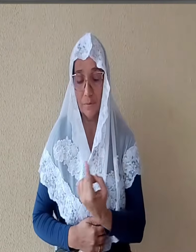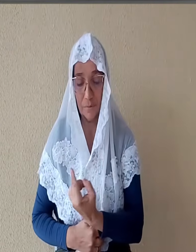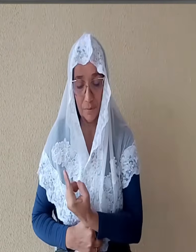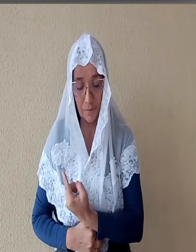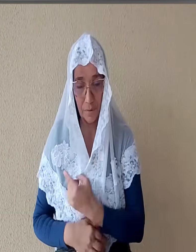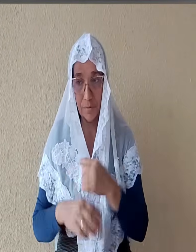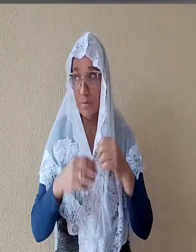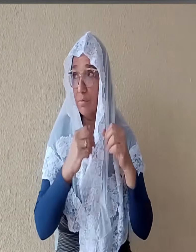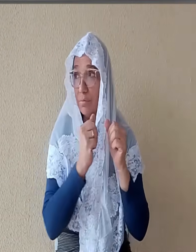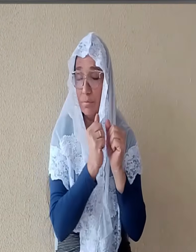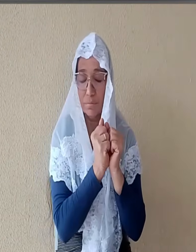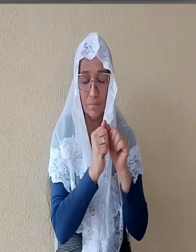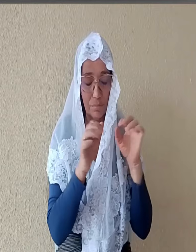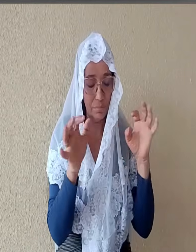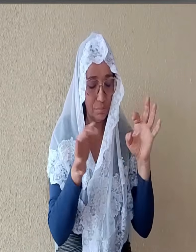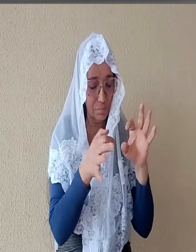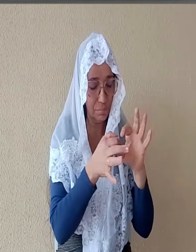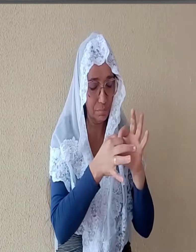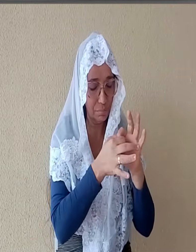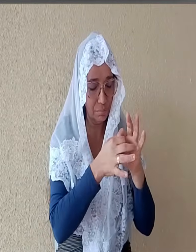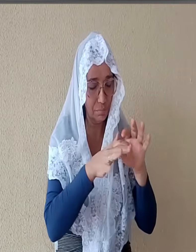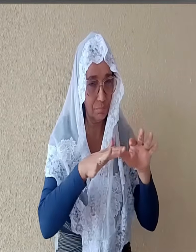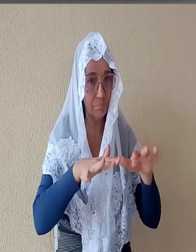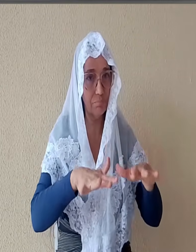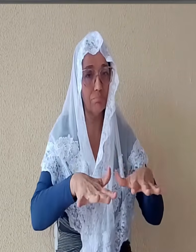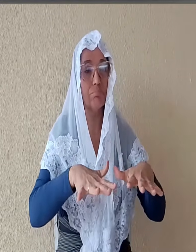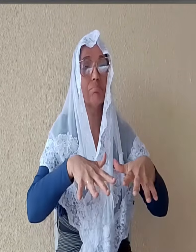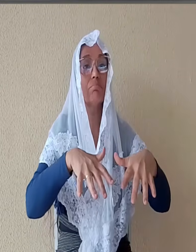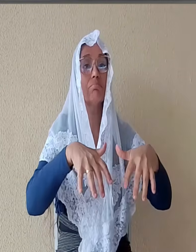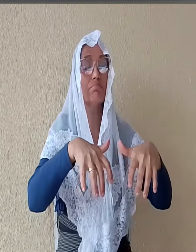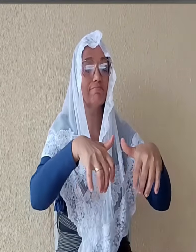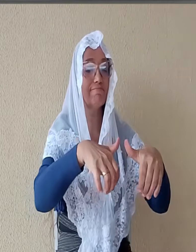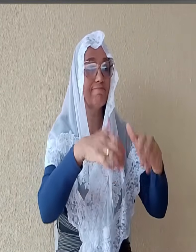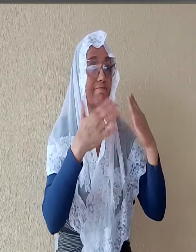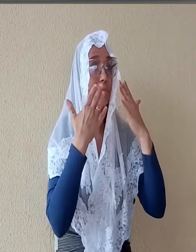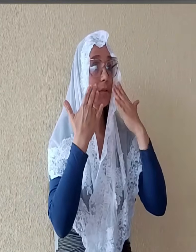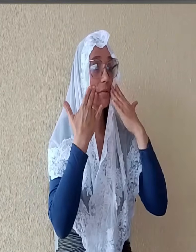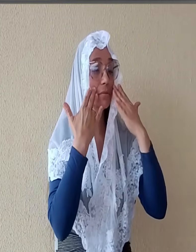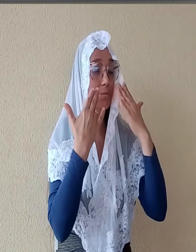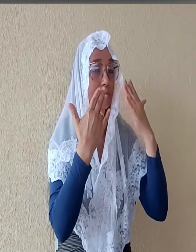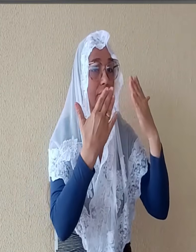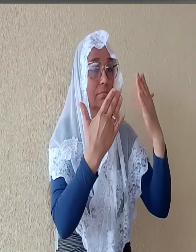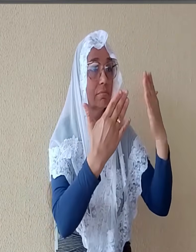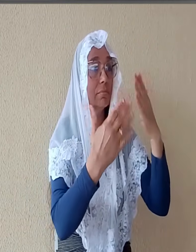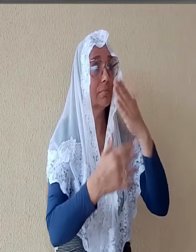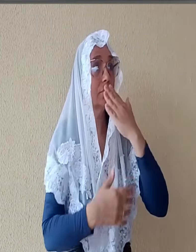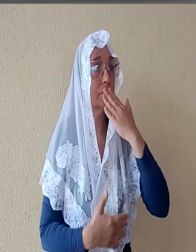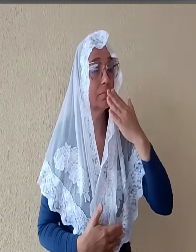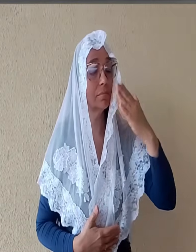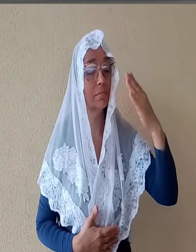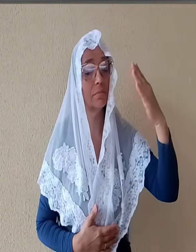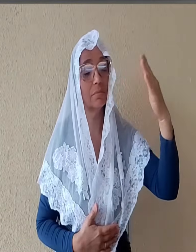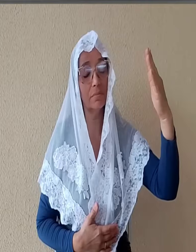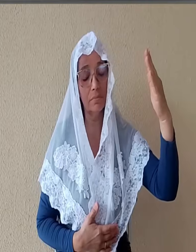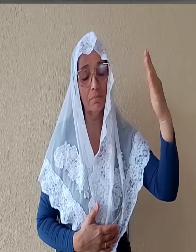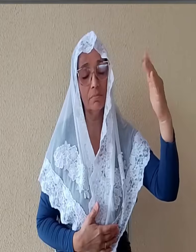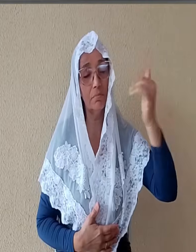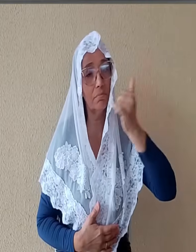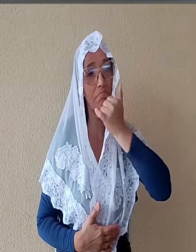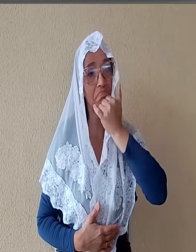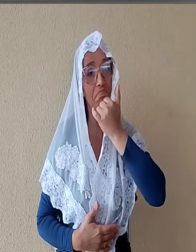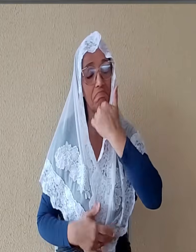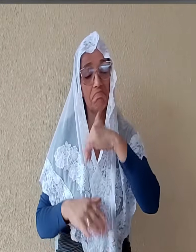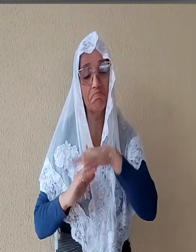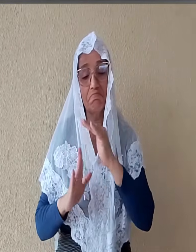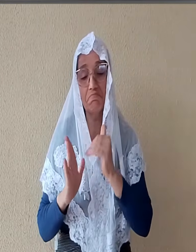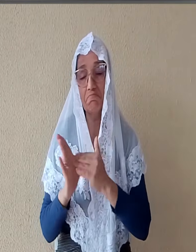Senhor. Deus. É primeiramente perdão pelas nossas Aleluia. faltas, seja por pensamentos ou obras Glória ou a